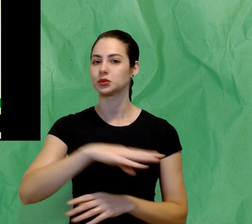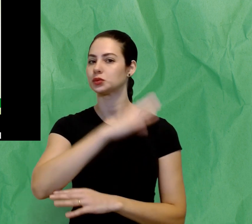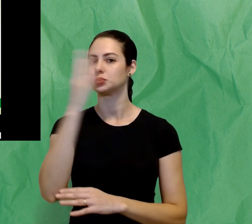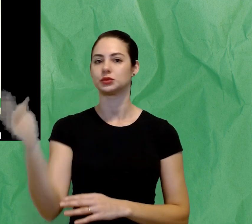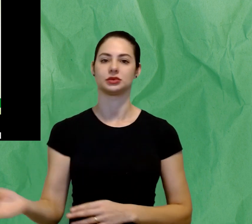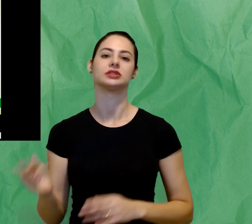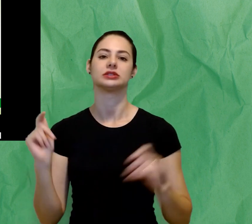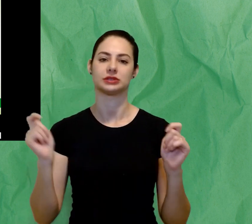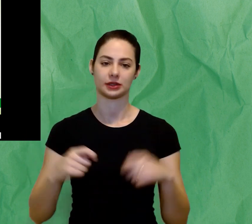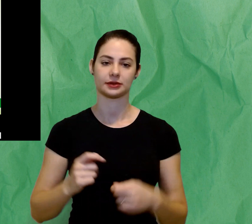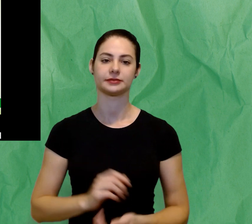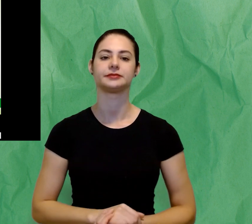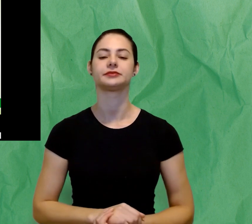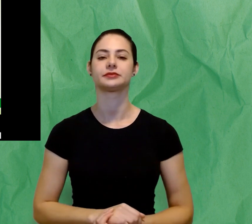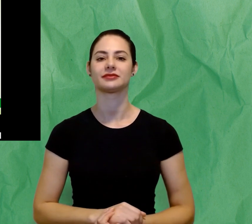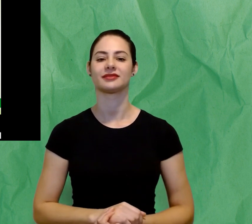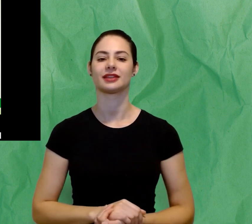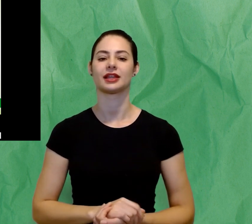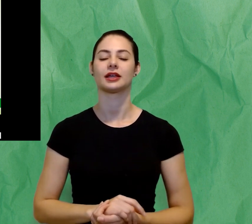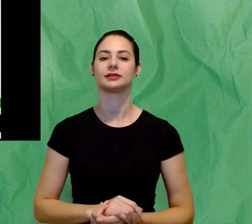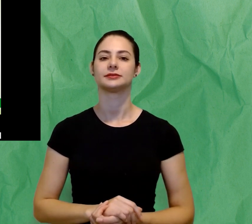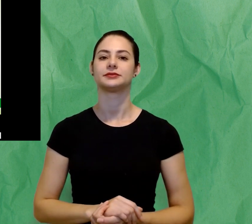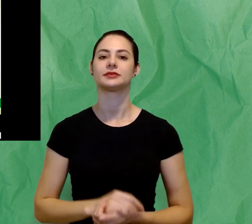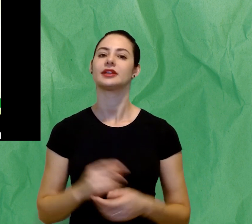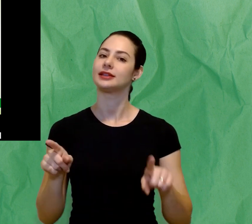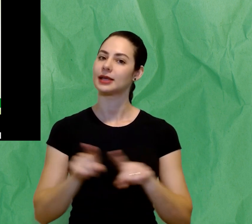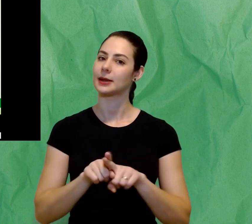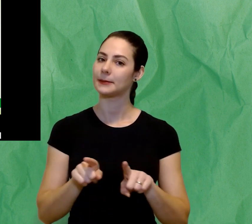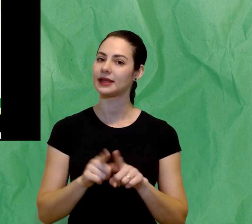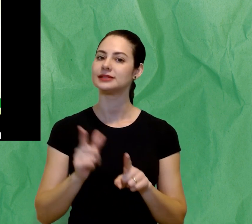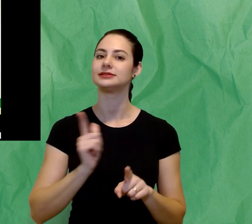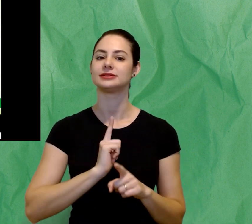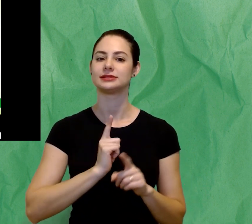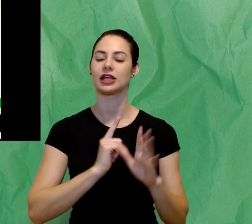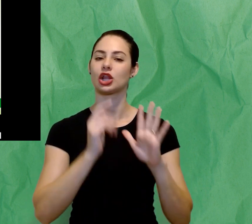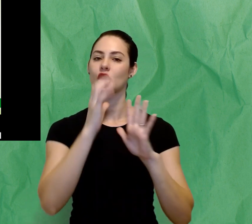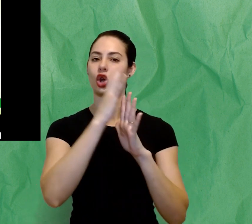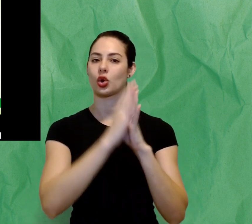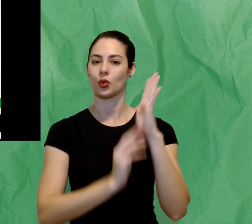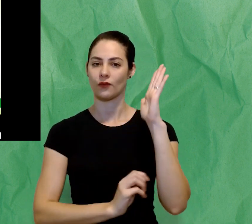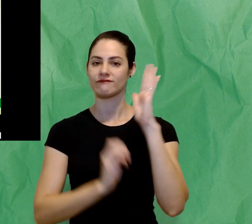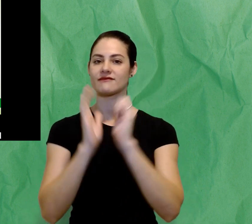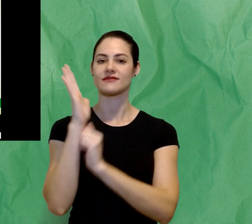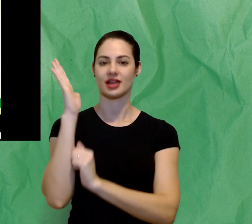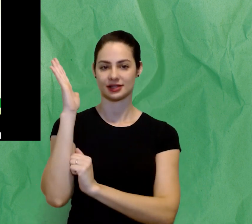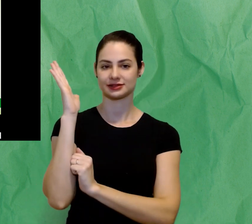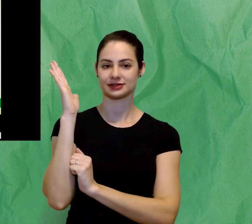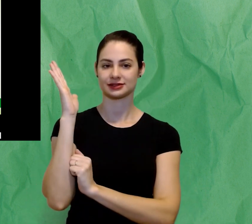E nós temos também o que nós chamamos de luvas